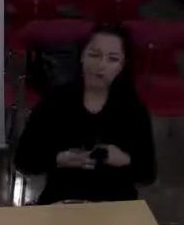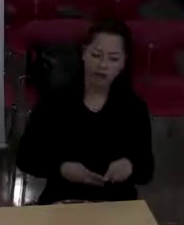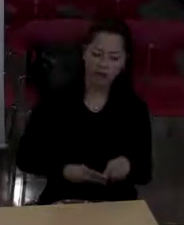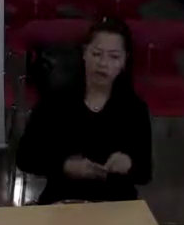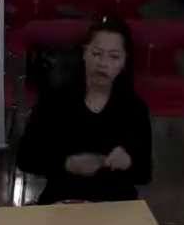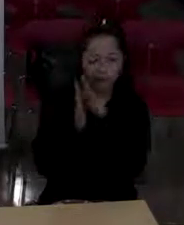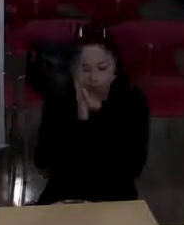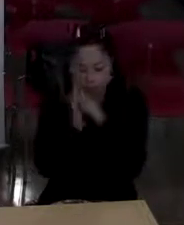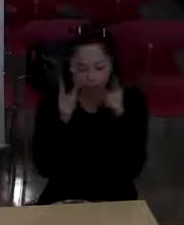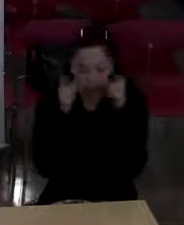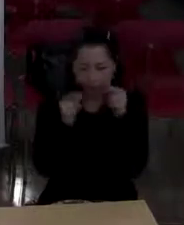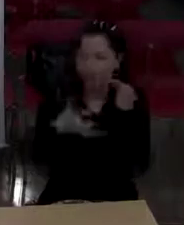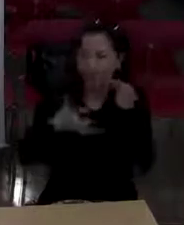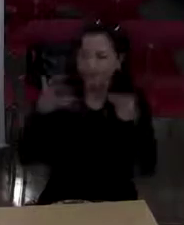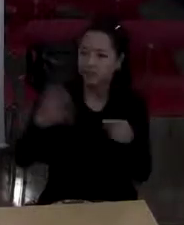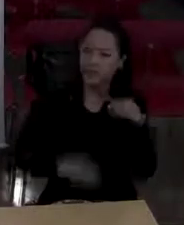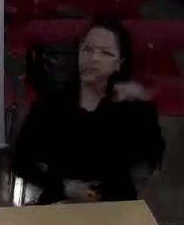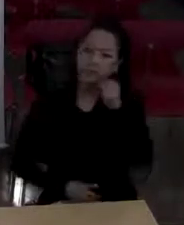En cuanto a